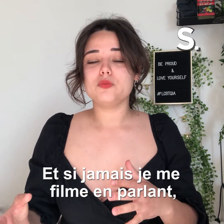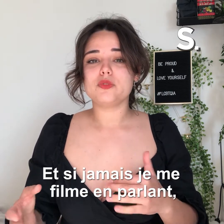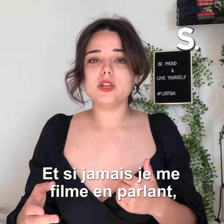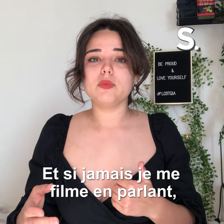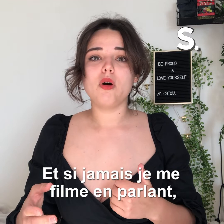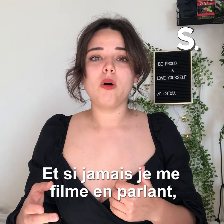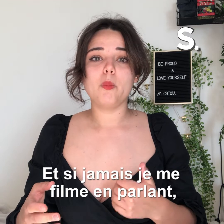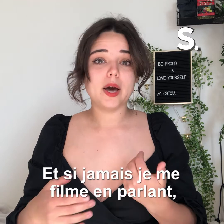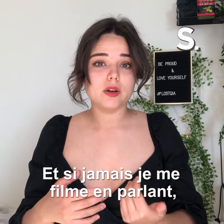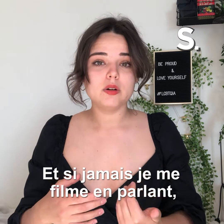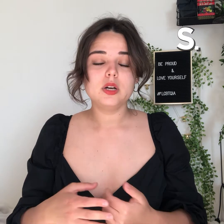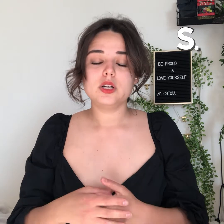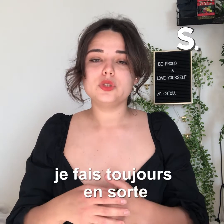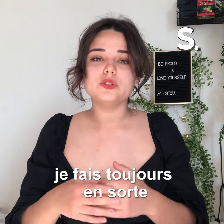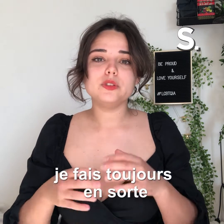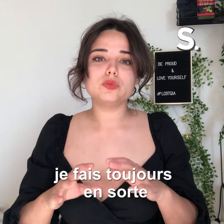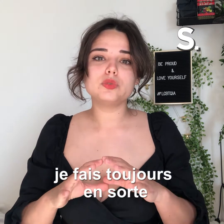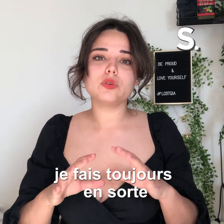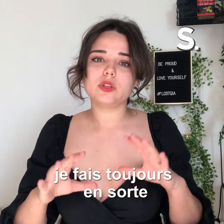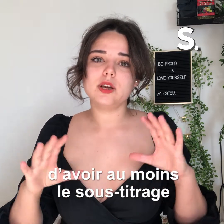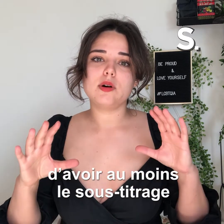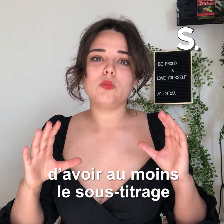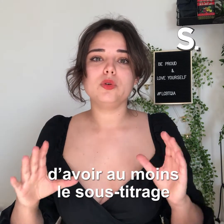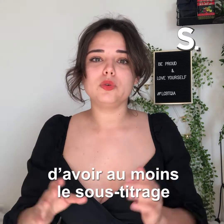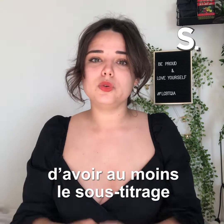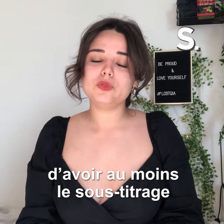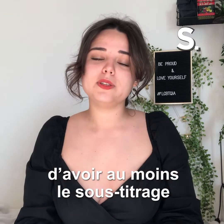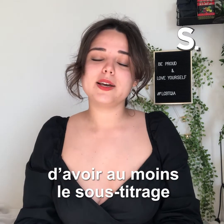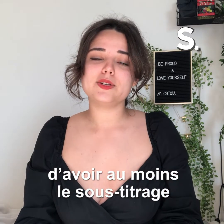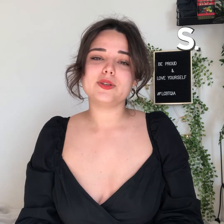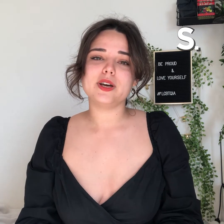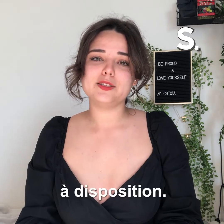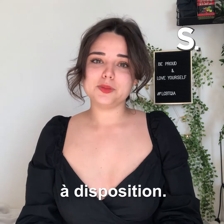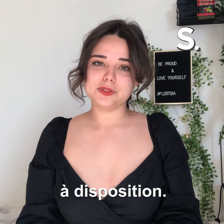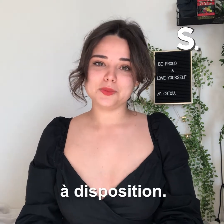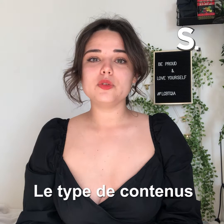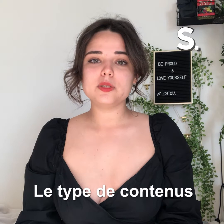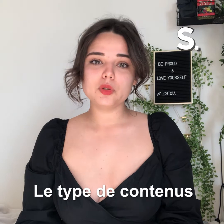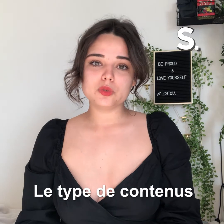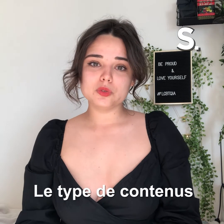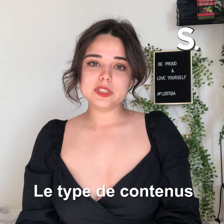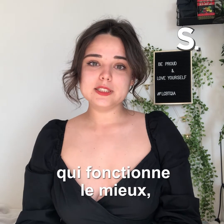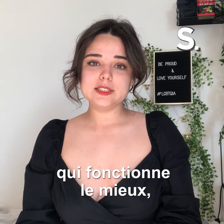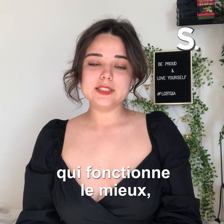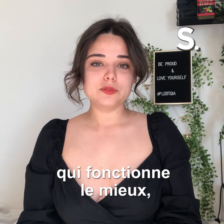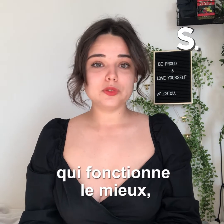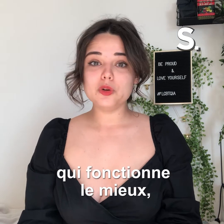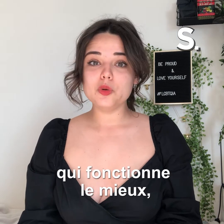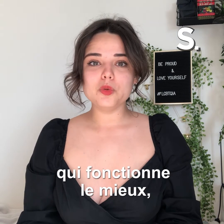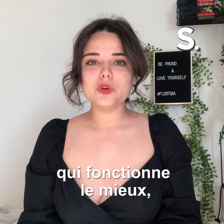me filme en parlant, je fais toujours en sorte d'avoir au moins le sous-titrage à disposition. Le type de contenu qui fonctionne le mieux,